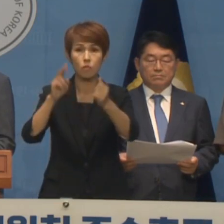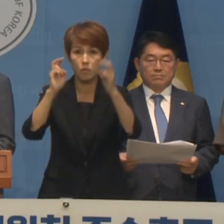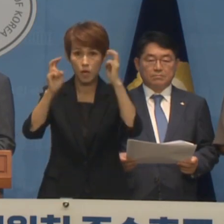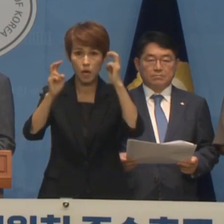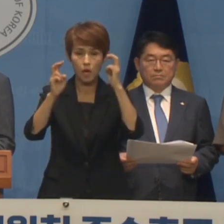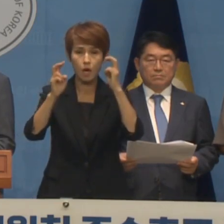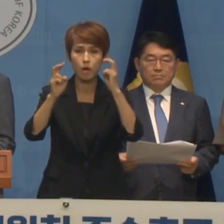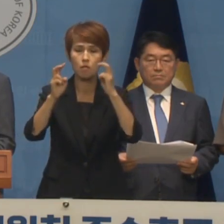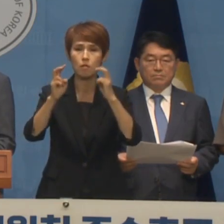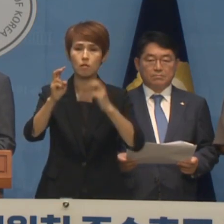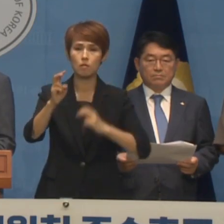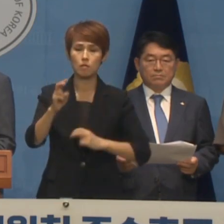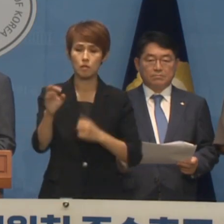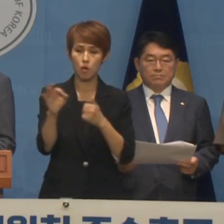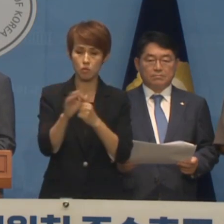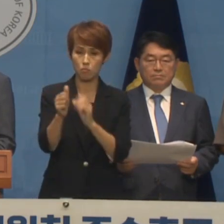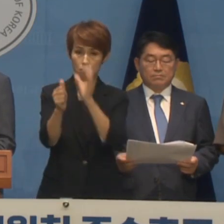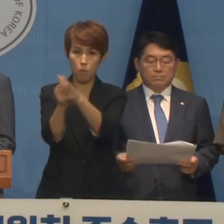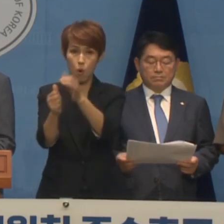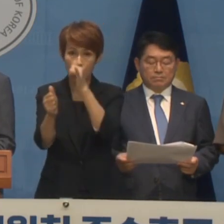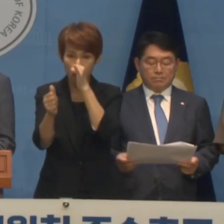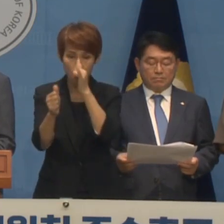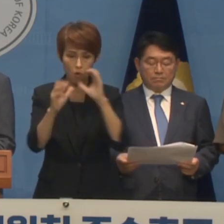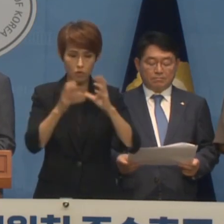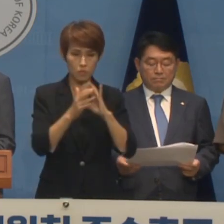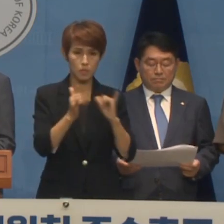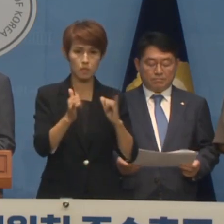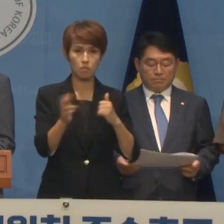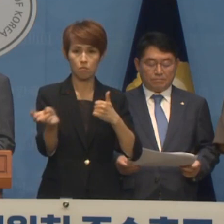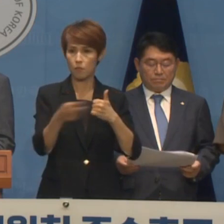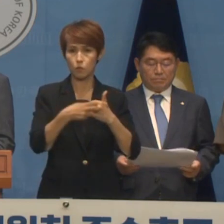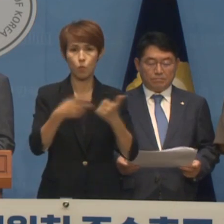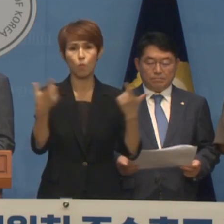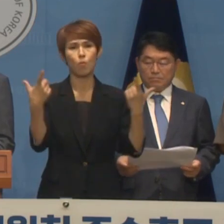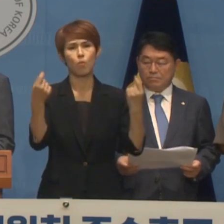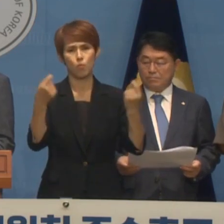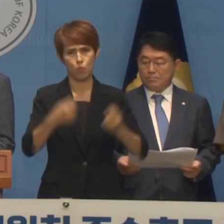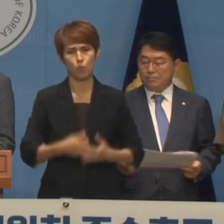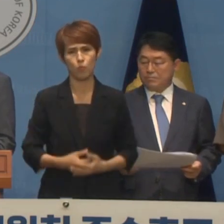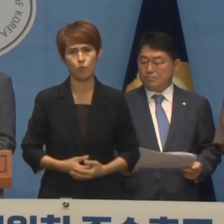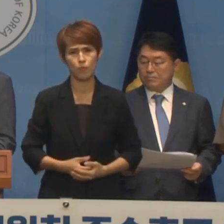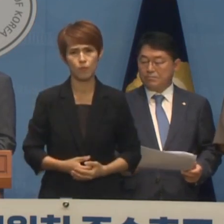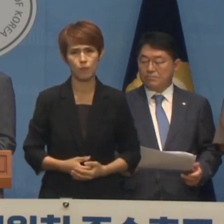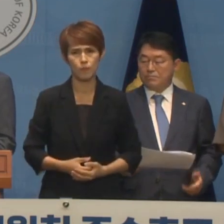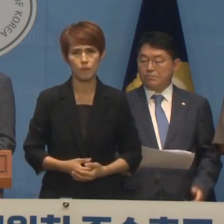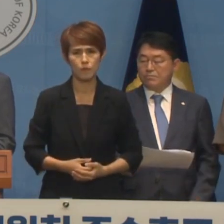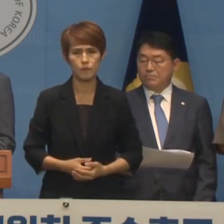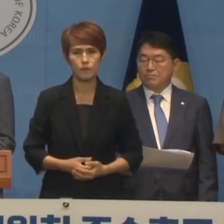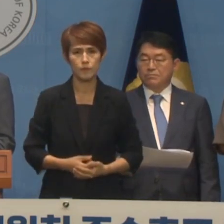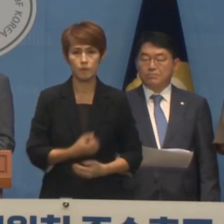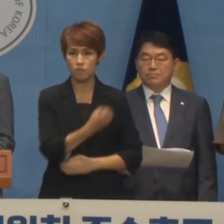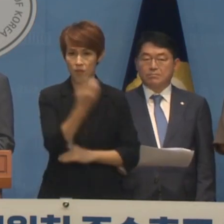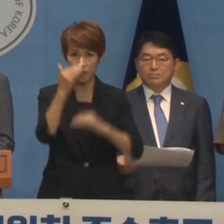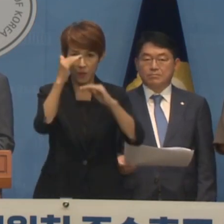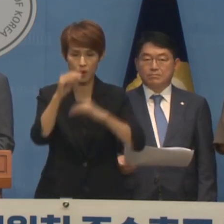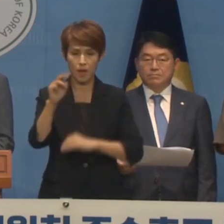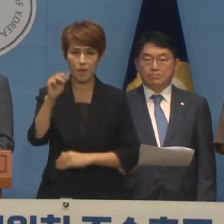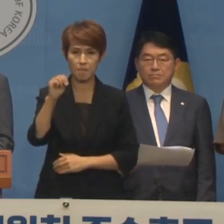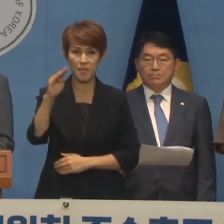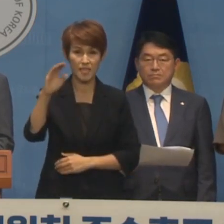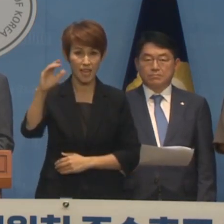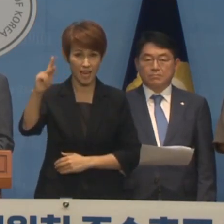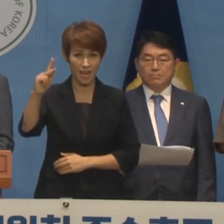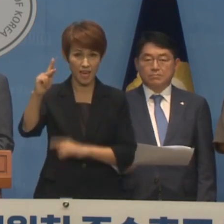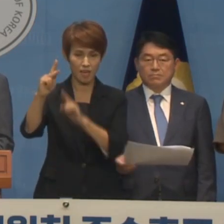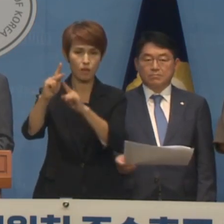위탁운용사로 선정하는 것은 가입자인 국민들에 대한 배임 행위이기 때문입니다. 언론 보도에 따르면 MBK는